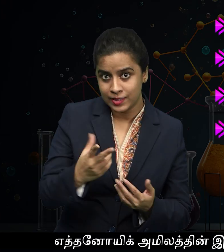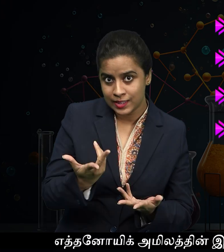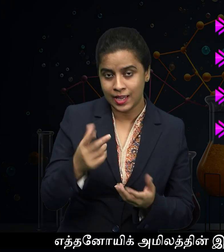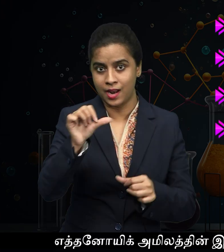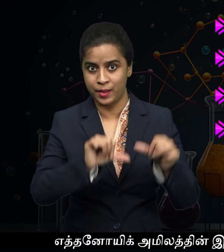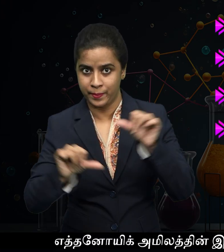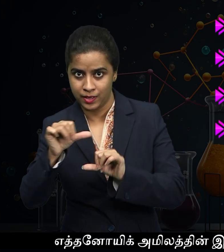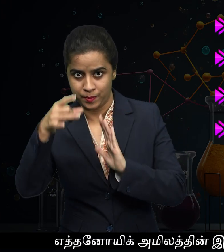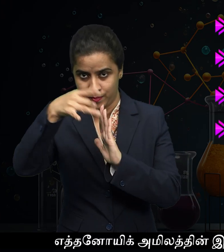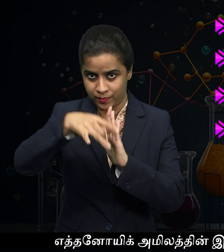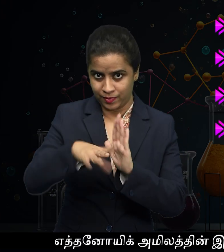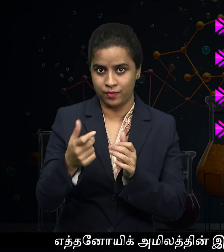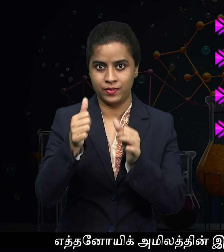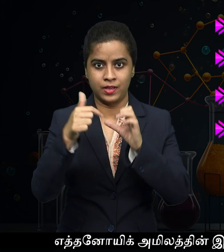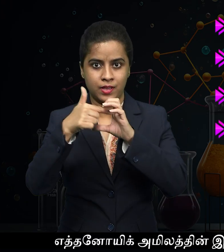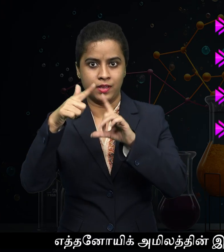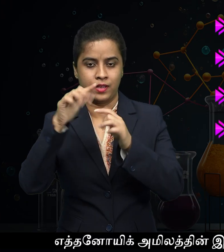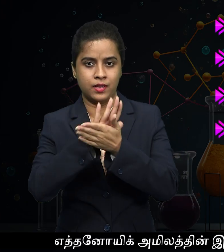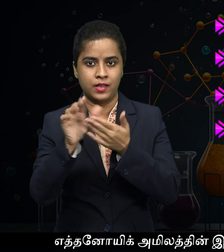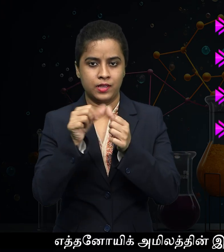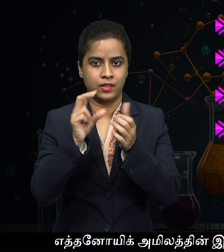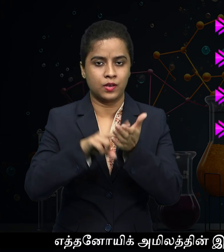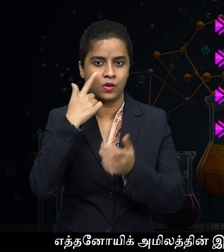எத்தனாயிக் அமிலத்தின் இயற்பியல் மற்றும் வேதியியல் பண்புகள்,